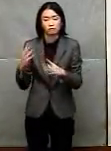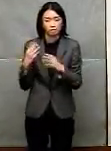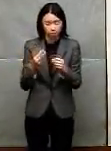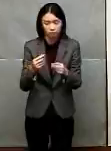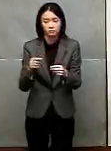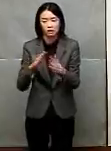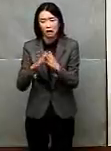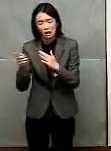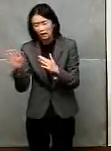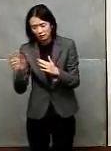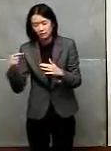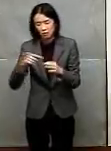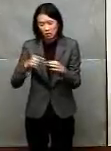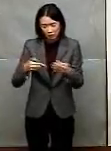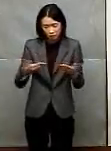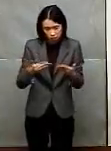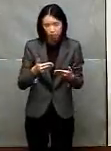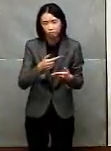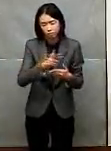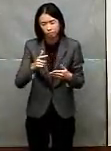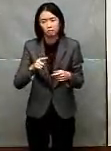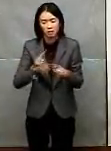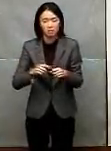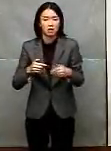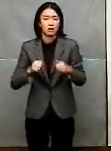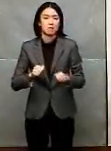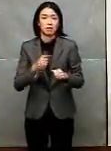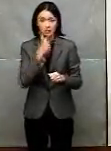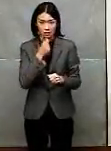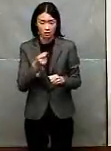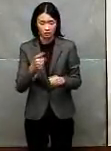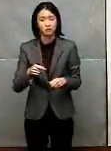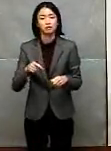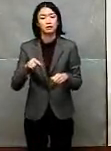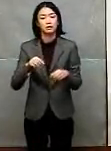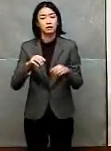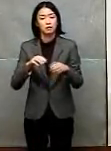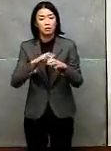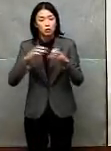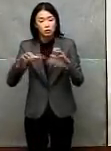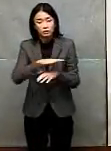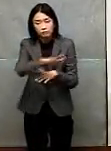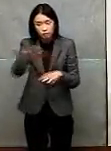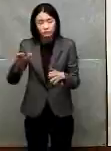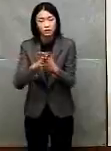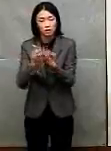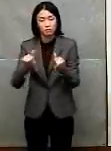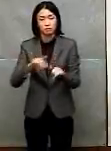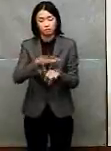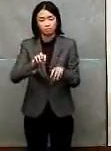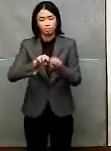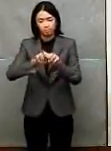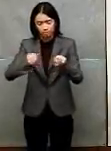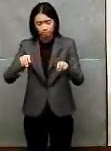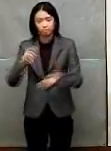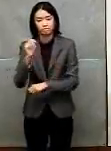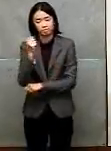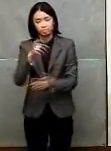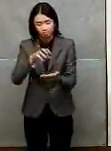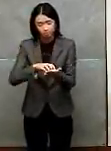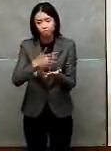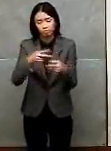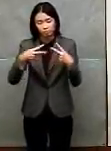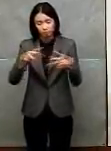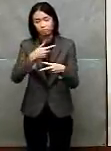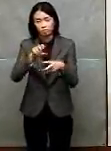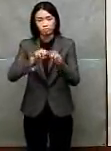りたいと考えております。報道機関の皆様から、県民の皆様への周知広報について、ご